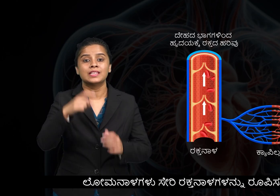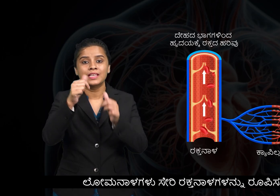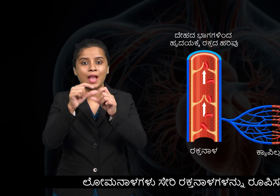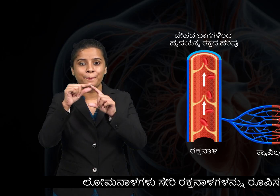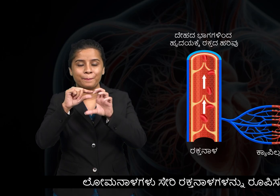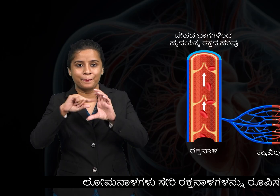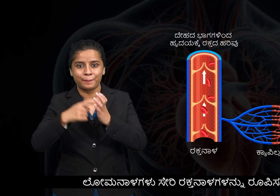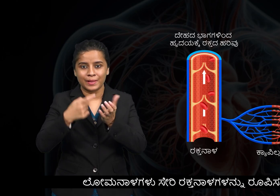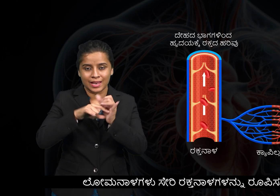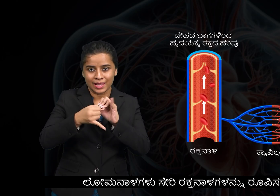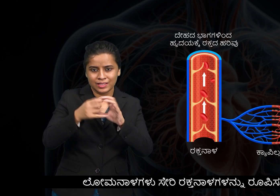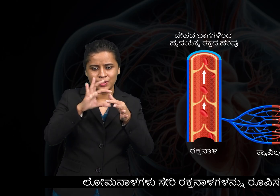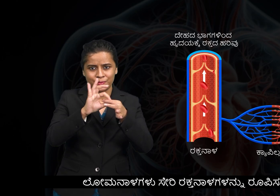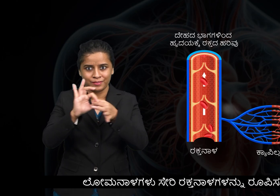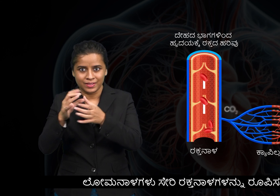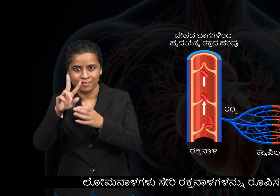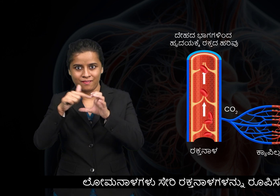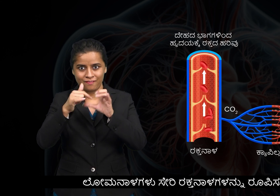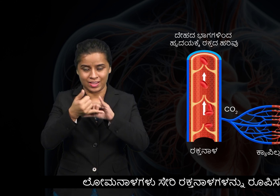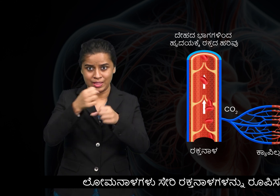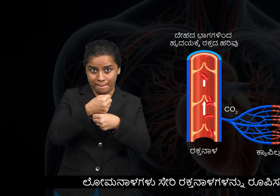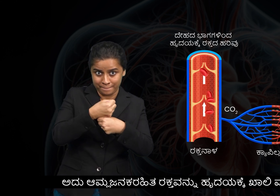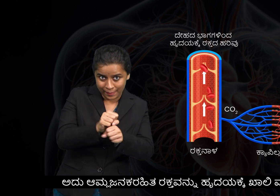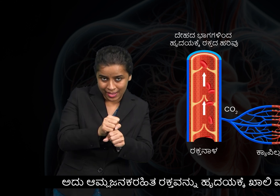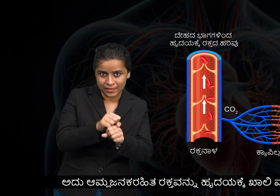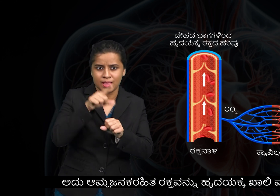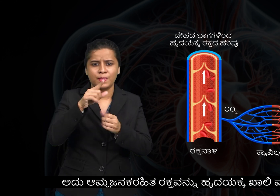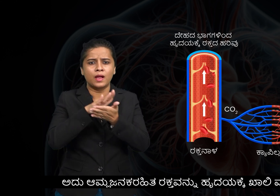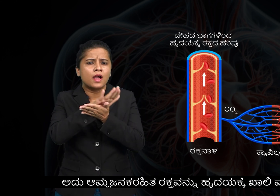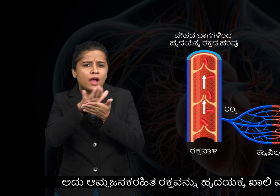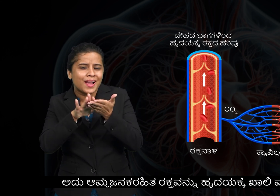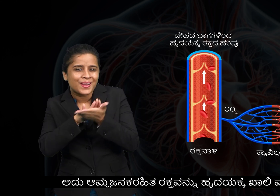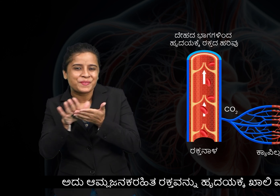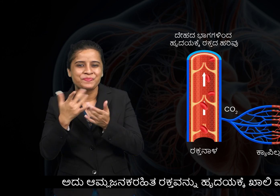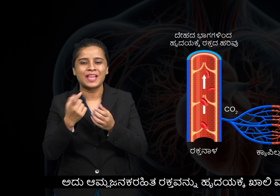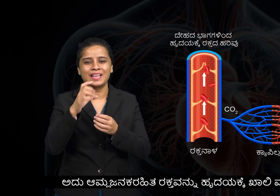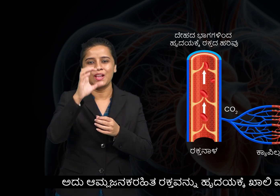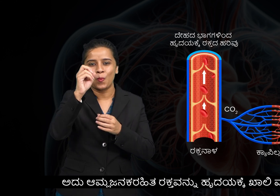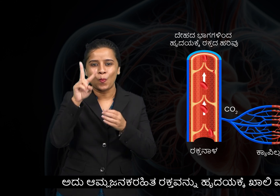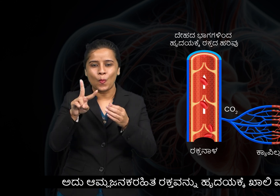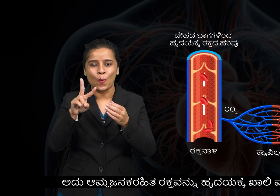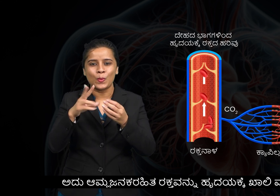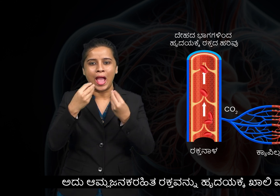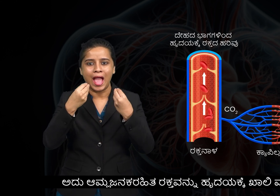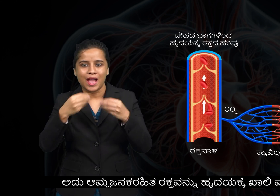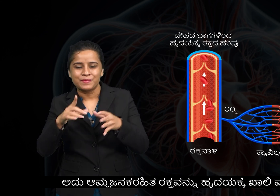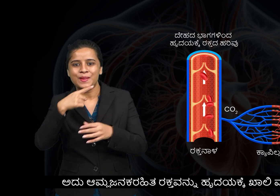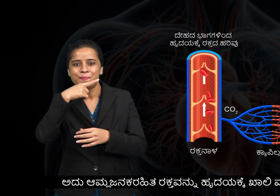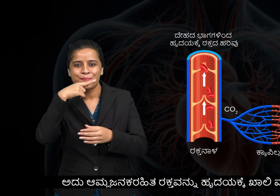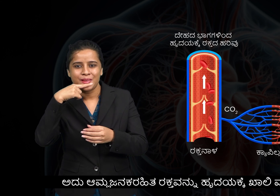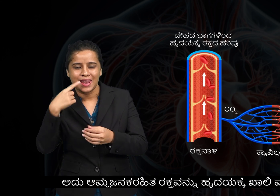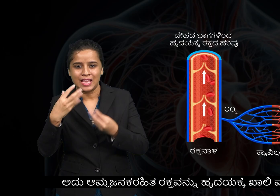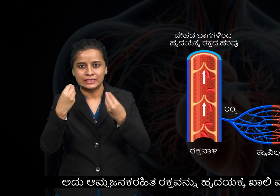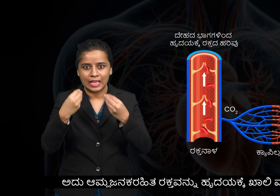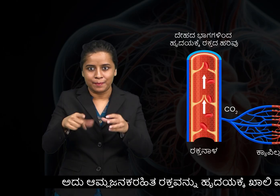ಲೋಮನಾಳಗಳು ಸೇರಿ ರಕ್ತನಾಳಗಳನ್ನು ರೂಪಿಸುತ್ತವೆ. ಅದು ಆಮ್ಲಜನಕ ರಹಿತ ರಕ್ತವನ್ನು ಹೃದಯಕ್ಕೆ